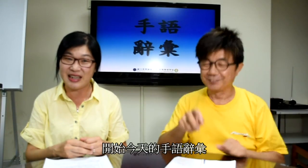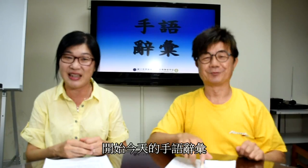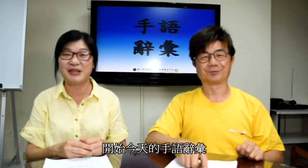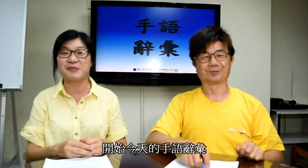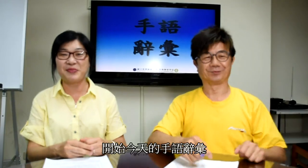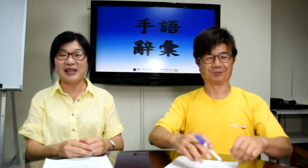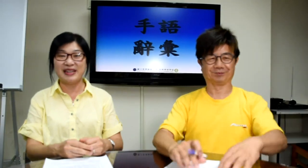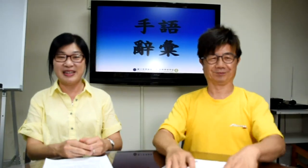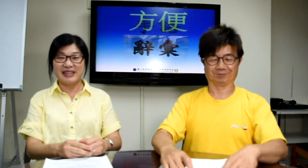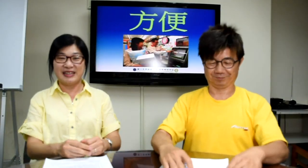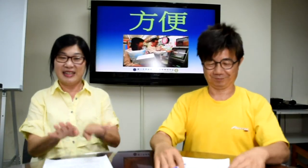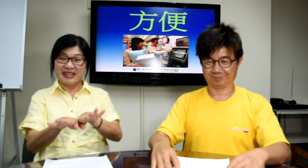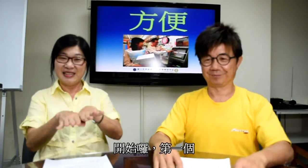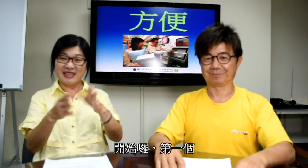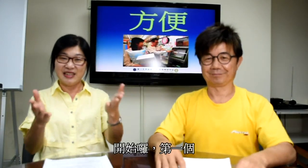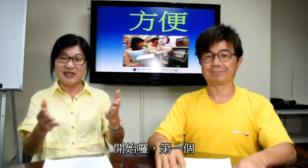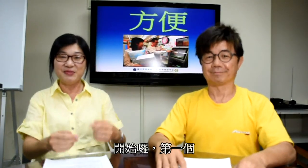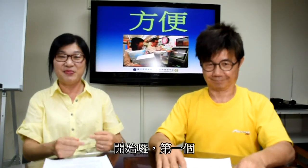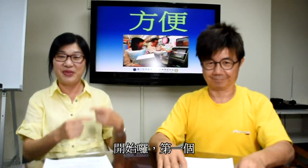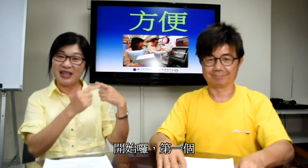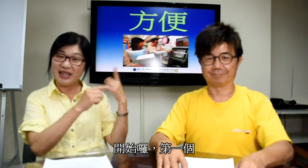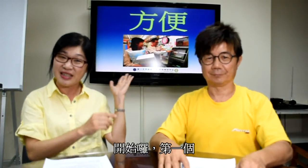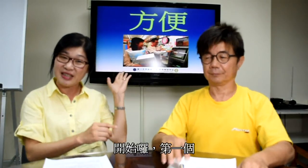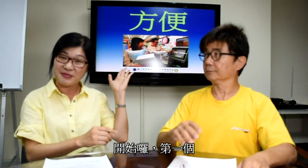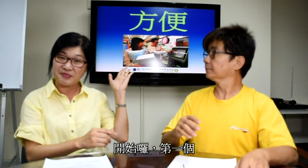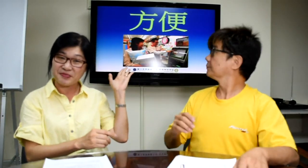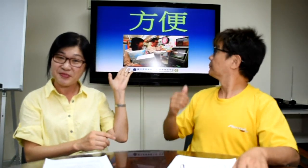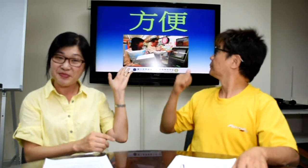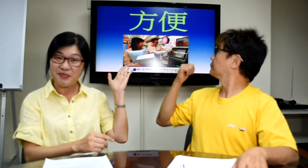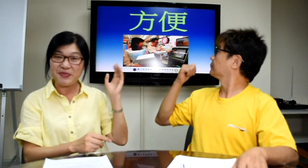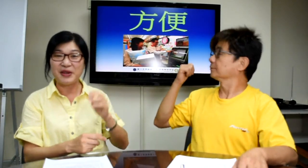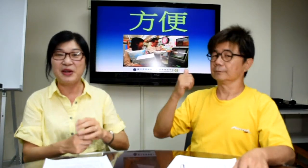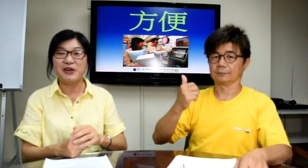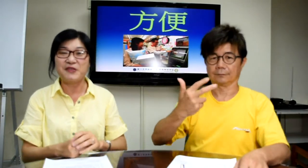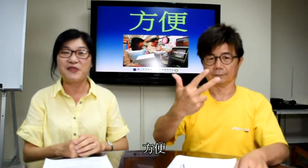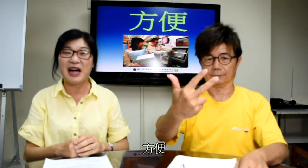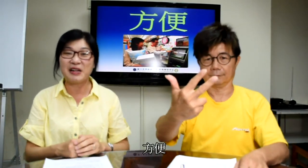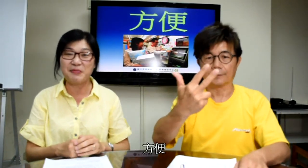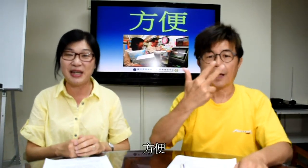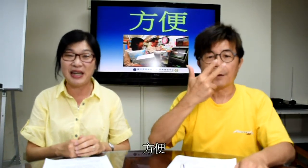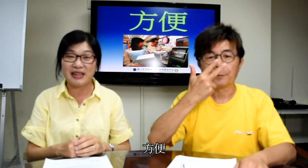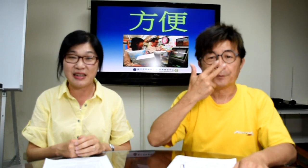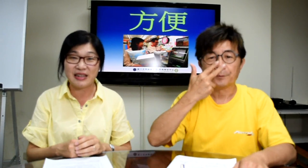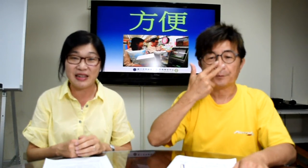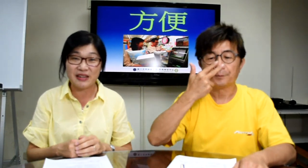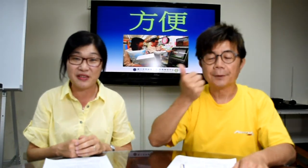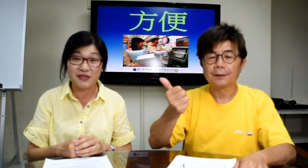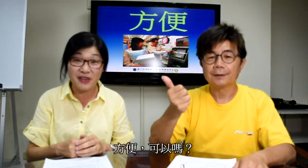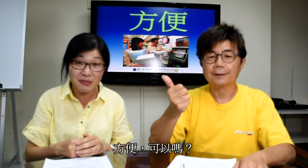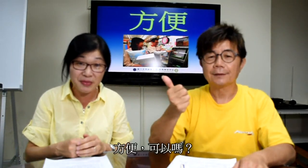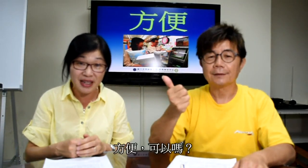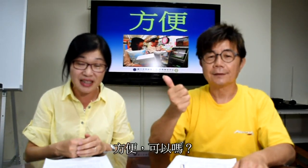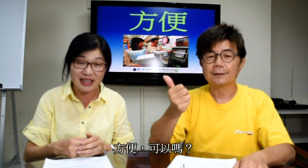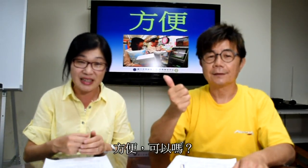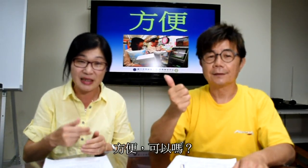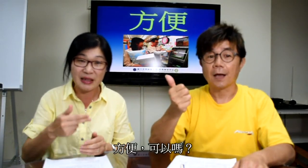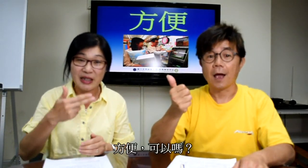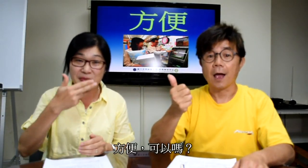汇，开始喽。第一个，方便，方便，可以